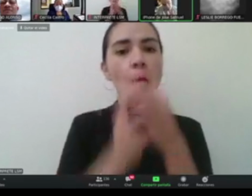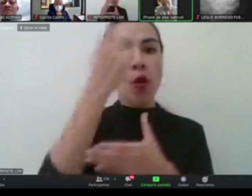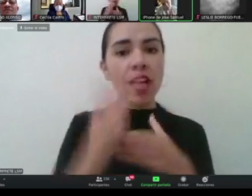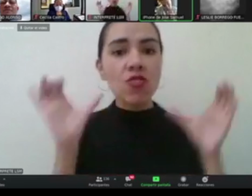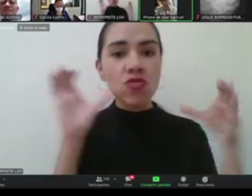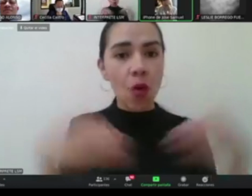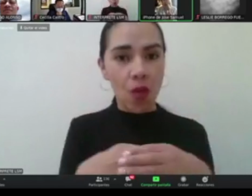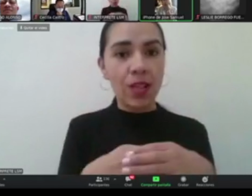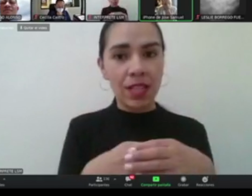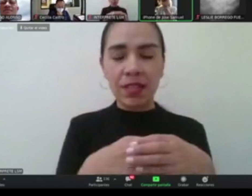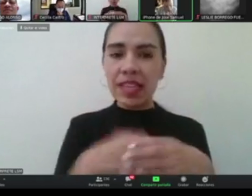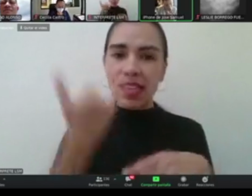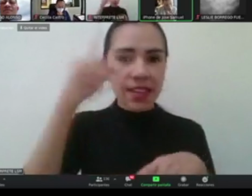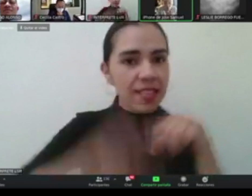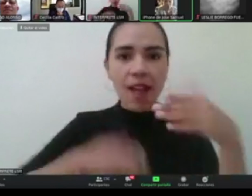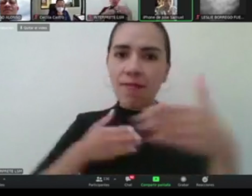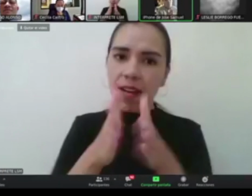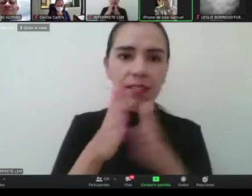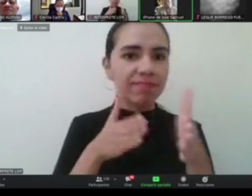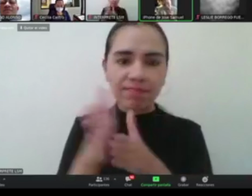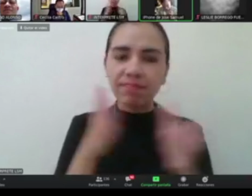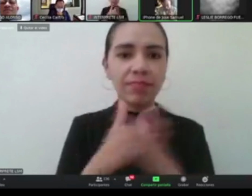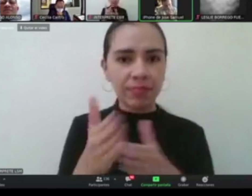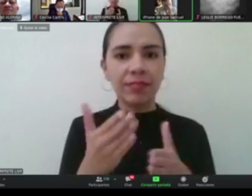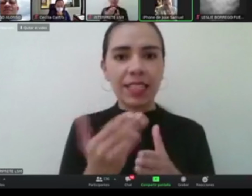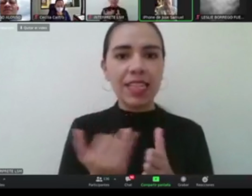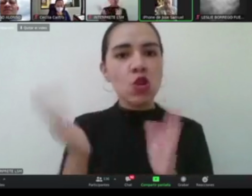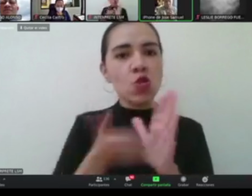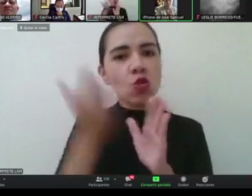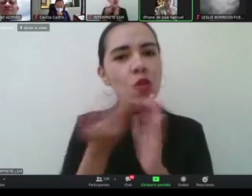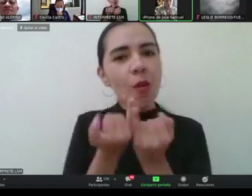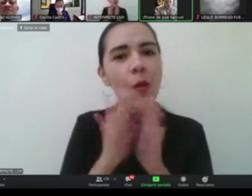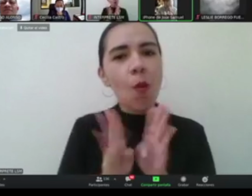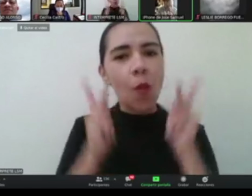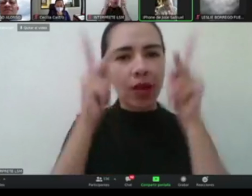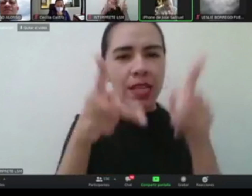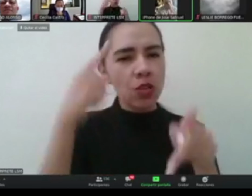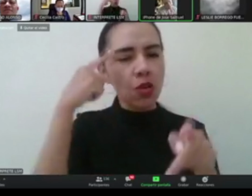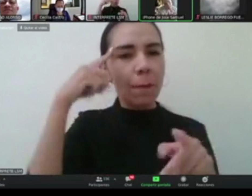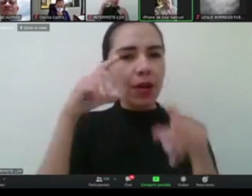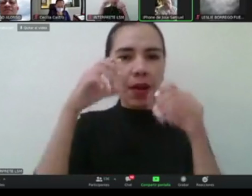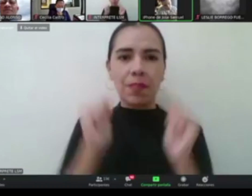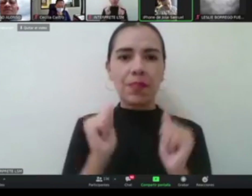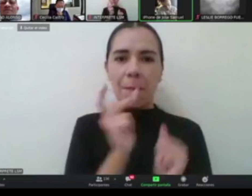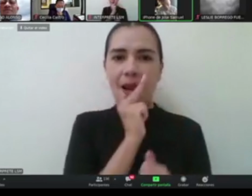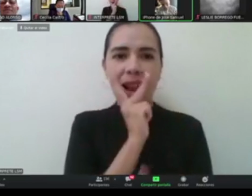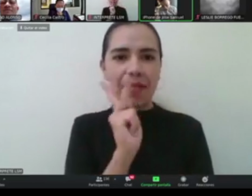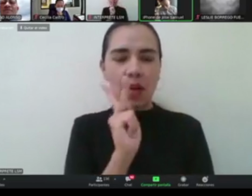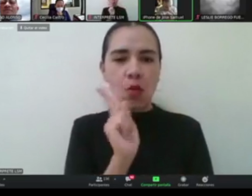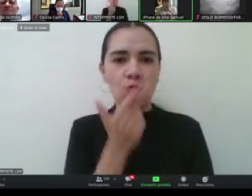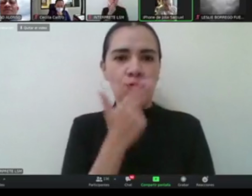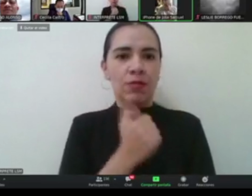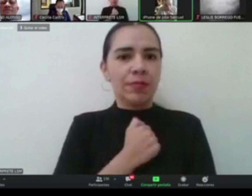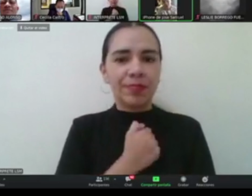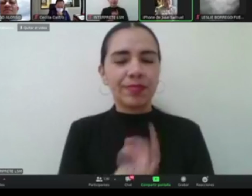ciertas barreras y seguir construyendo caminos. Yo creo que esa es la palabra que me voy a quedar en este encuentro. No alcancé